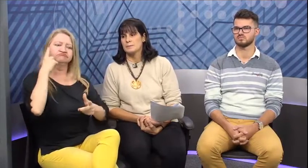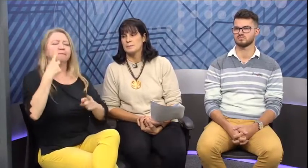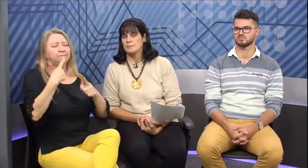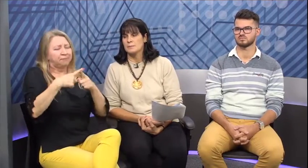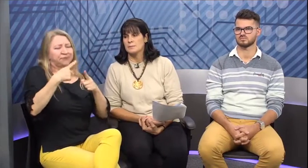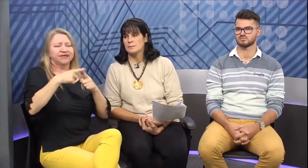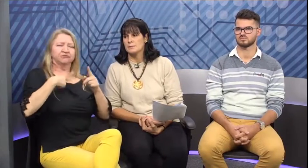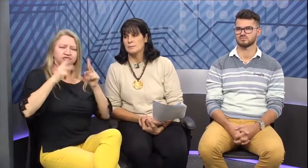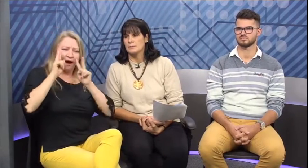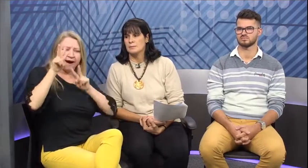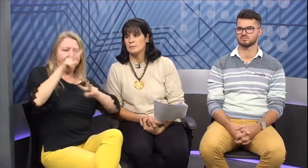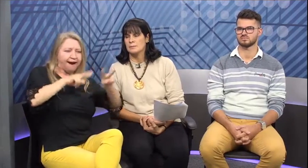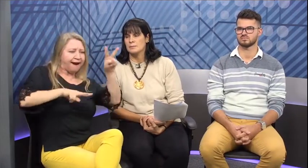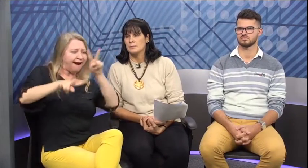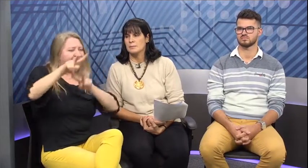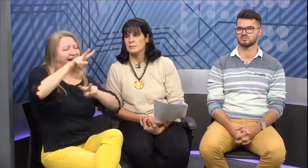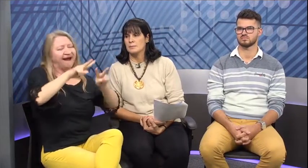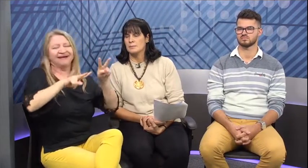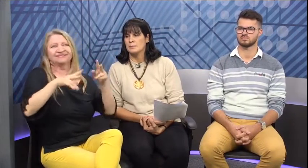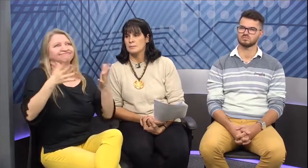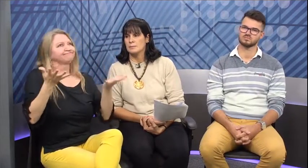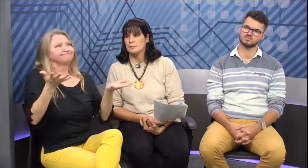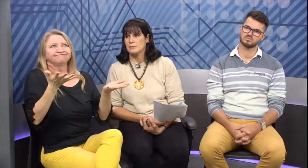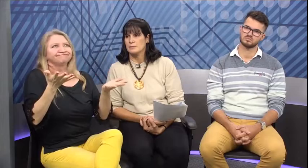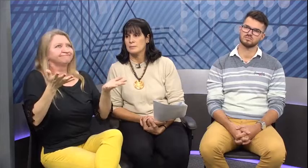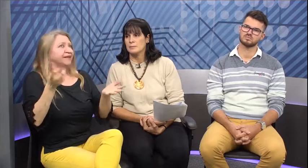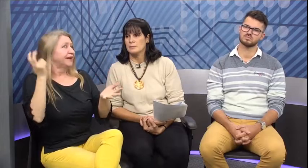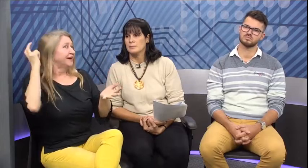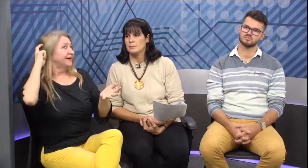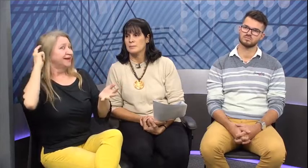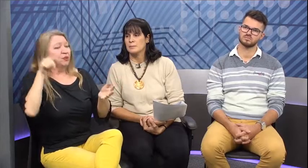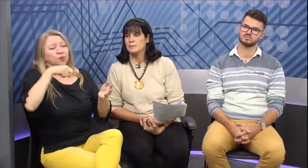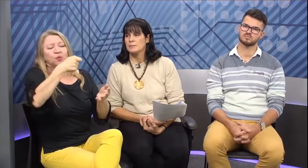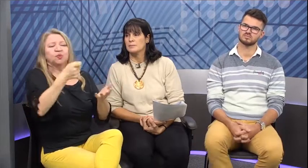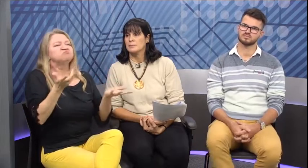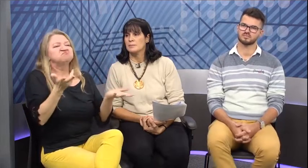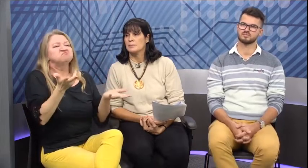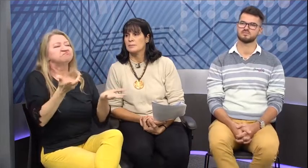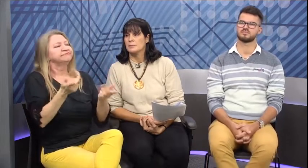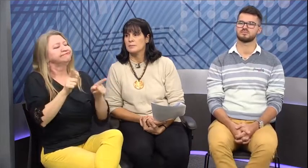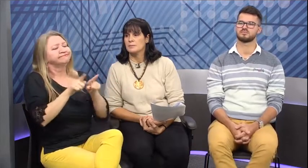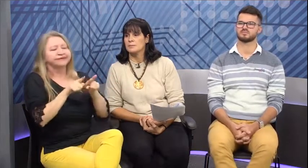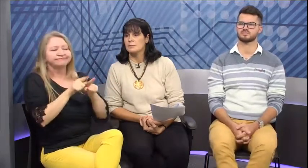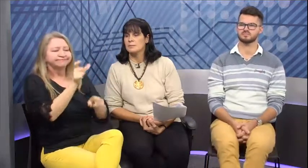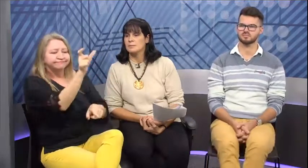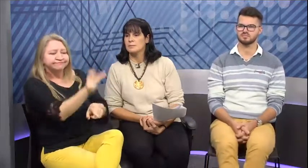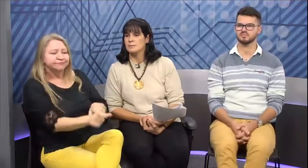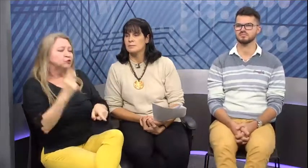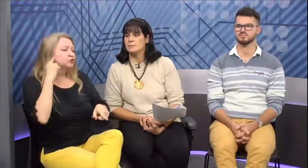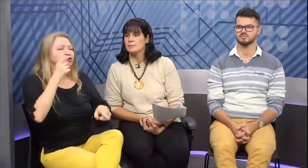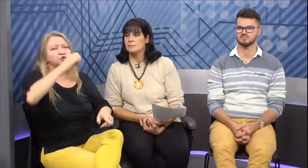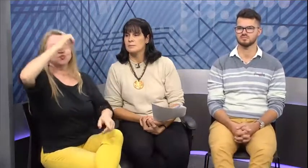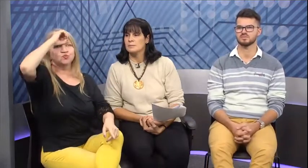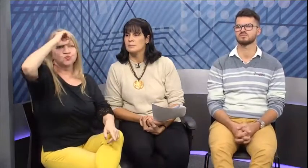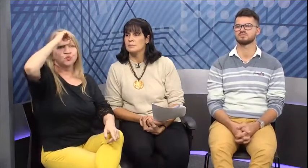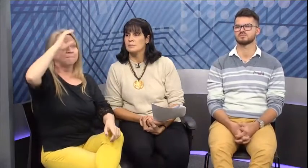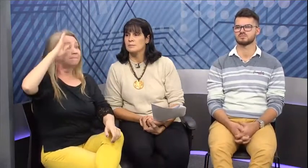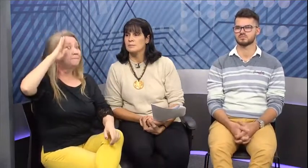né? Que os surdos eles podem se desenvolver, existe o aspecto visual, a experiência visual. Então, é como se não tivesse